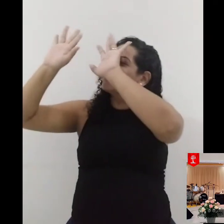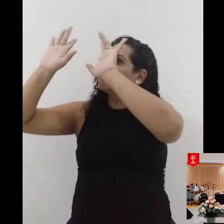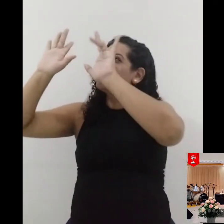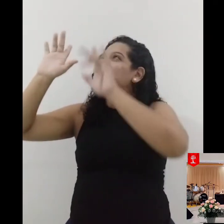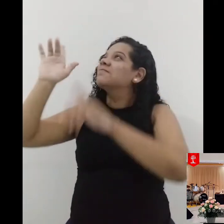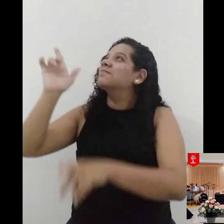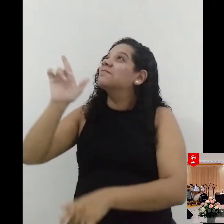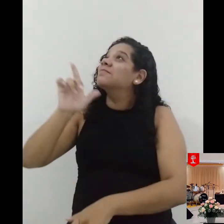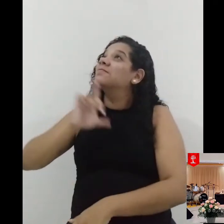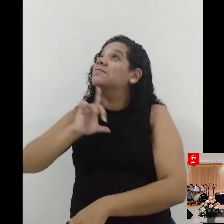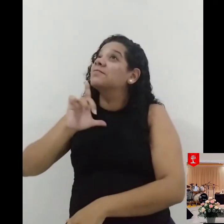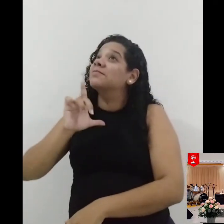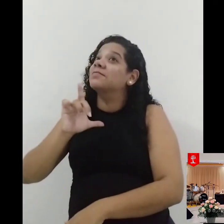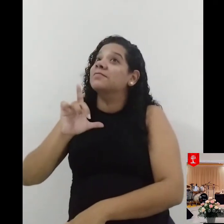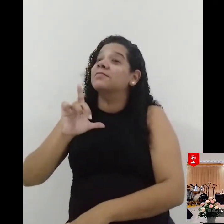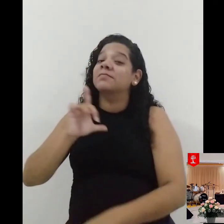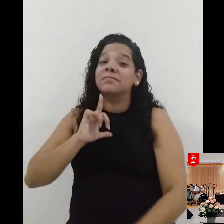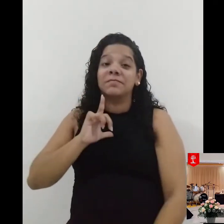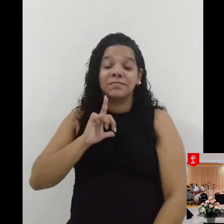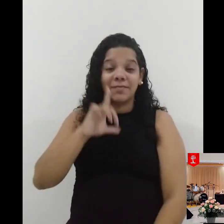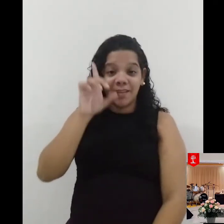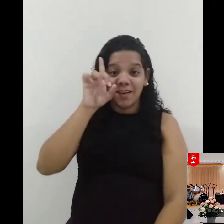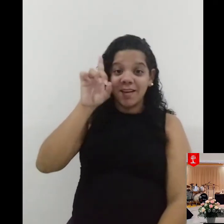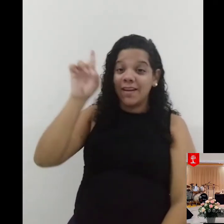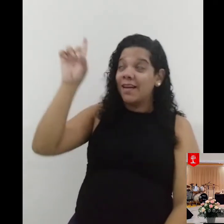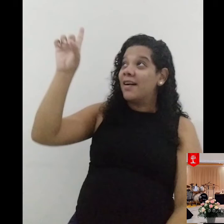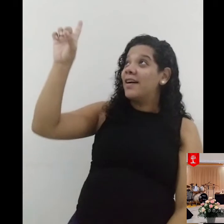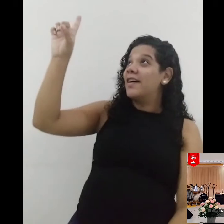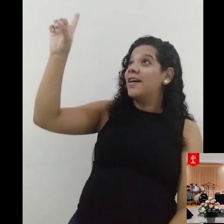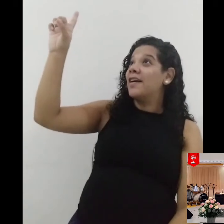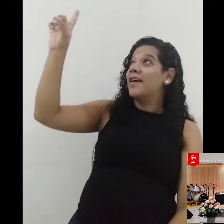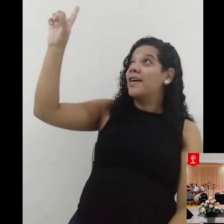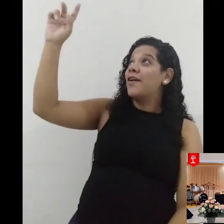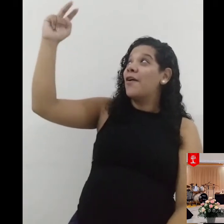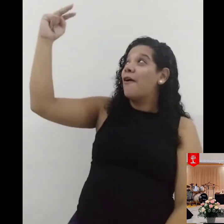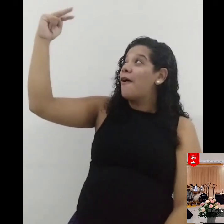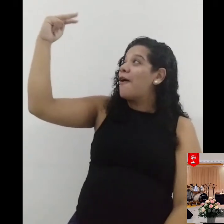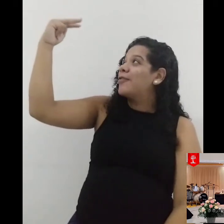também. E esse amor tão grande